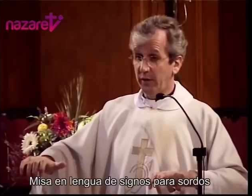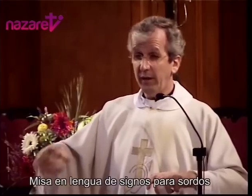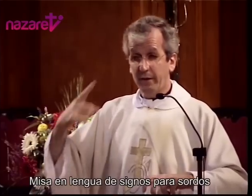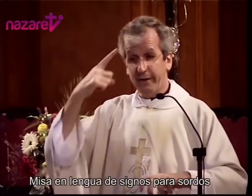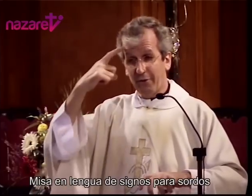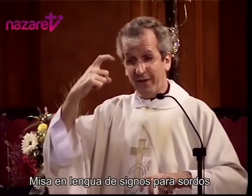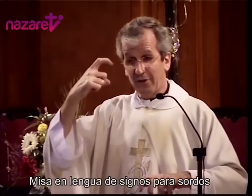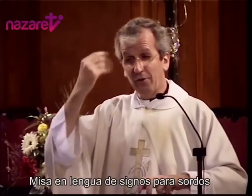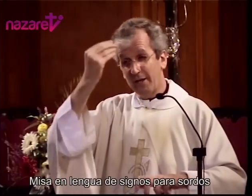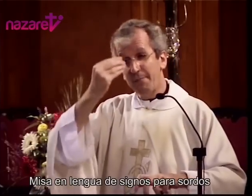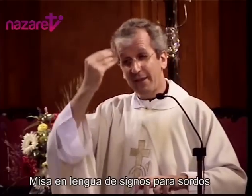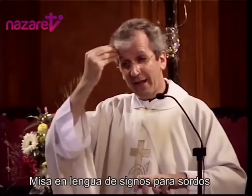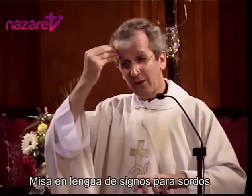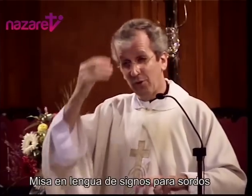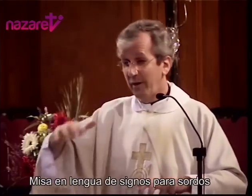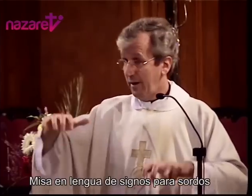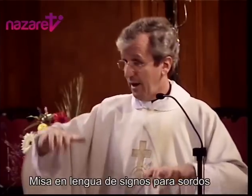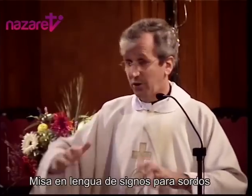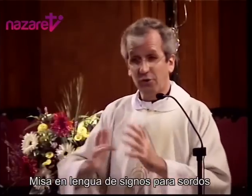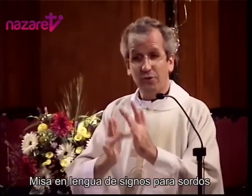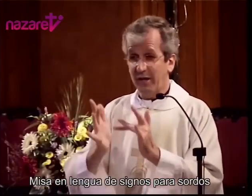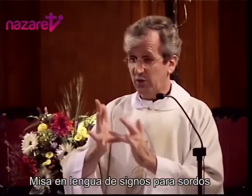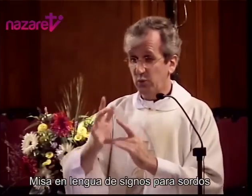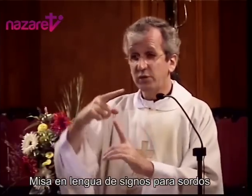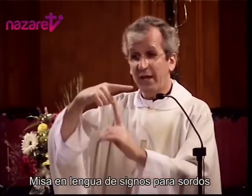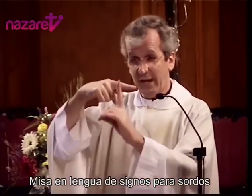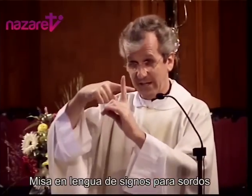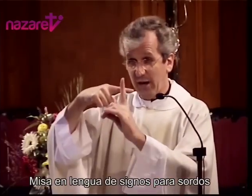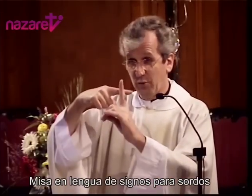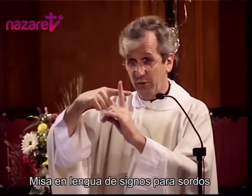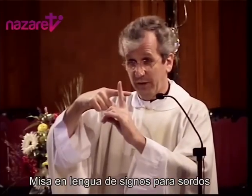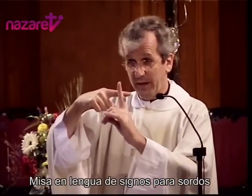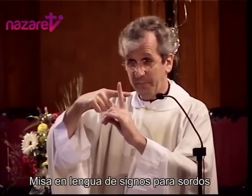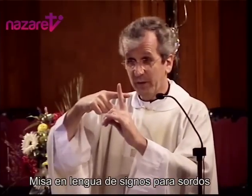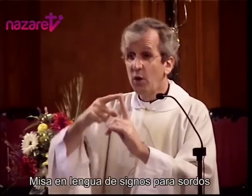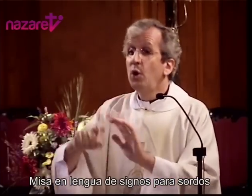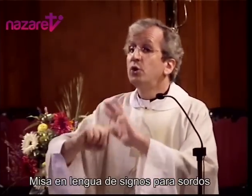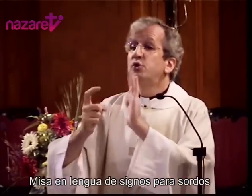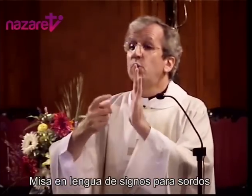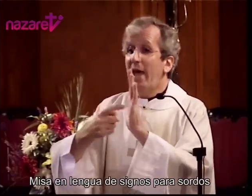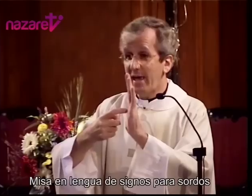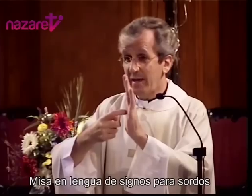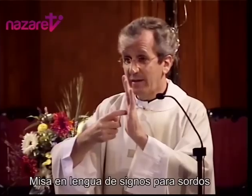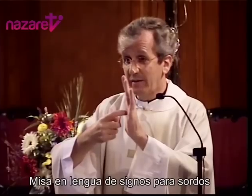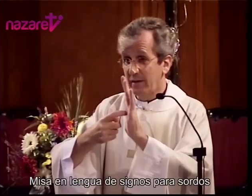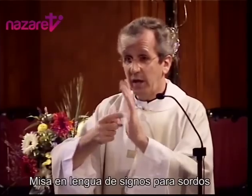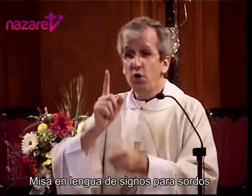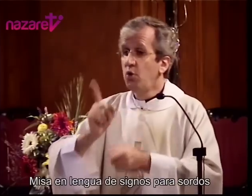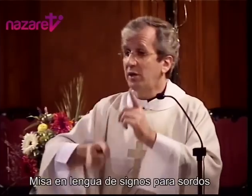recordarlo y meditarlo. El trono de Jesús es la cruz. Su ley no es